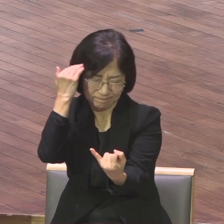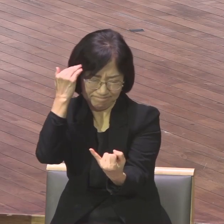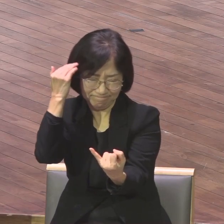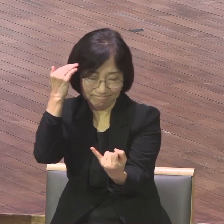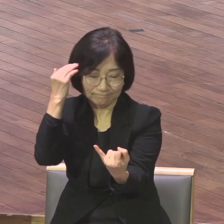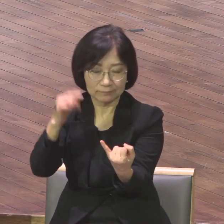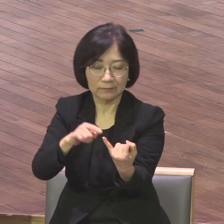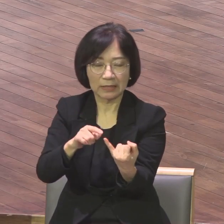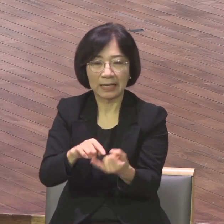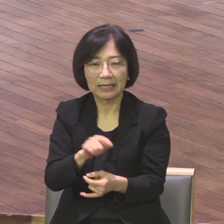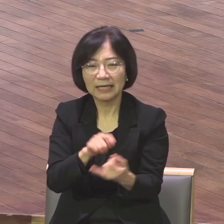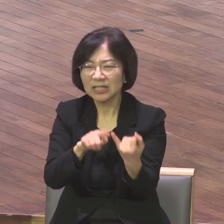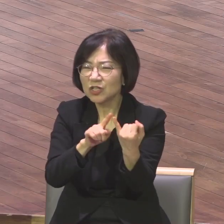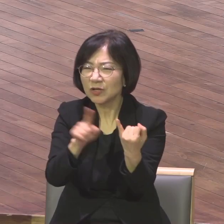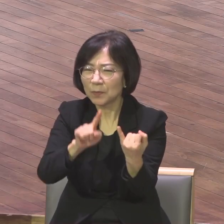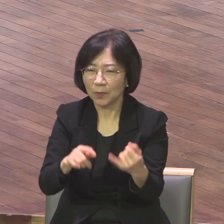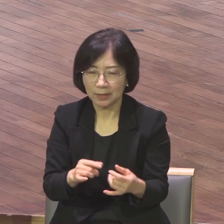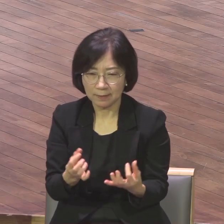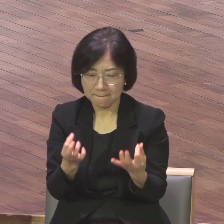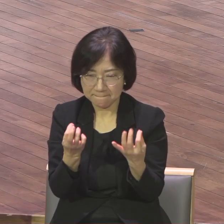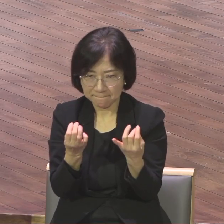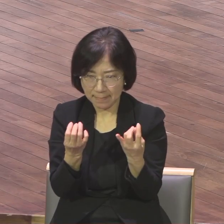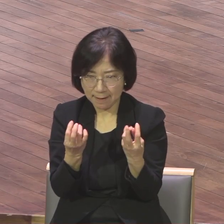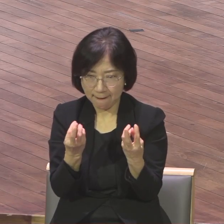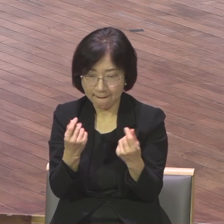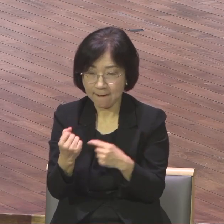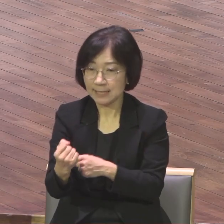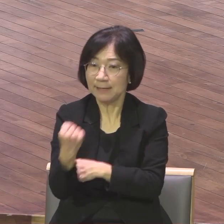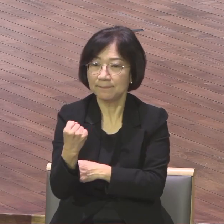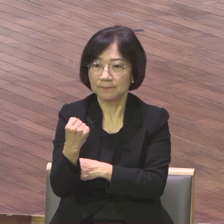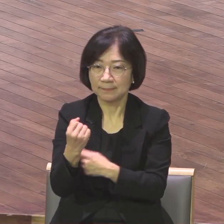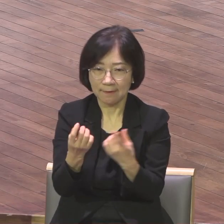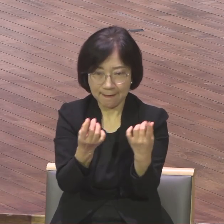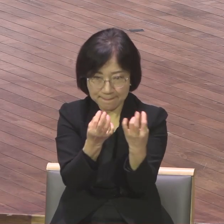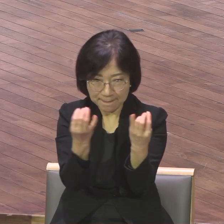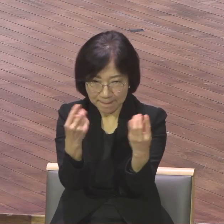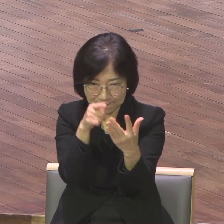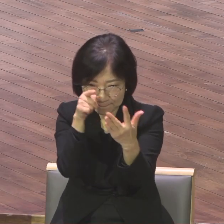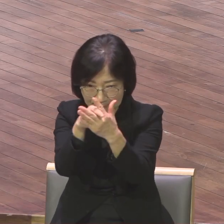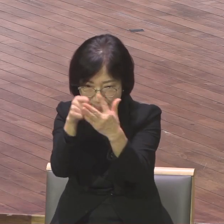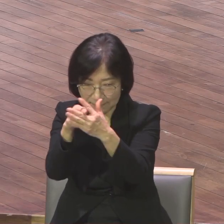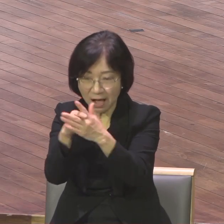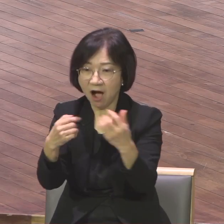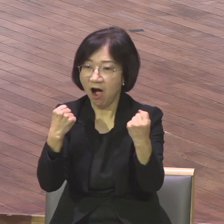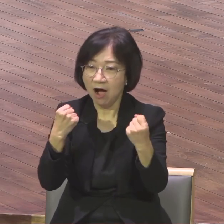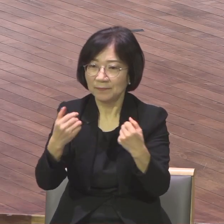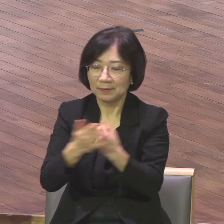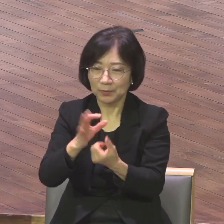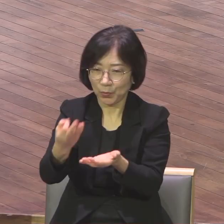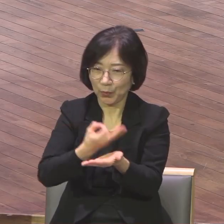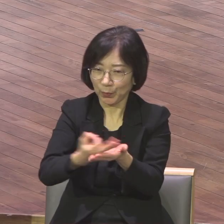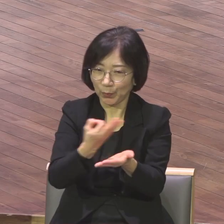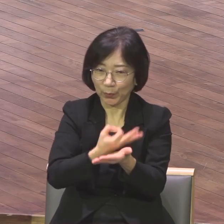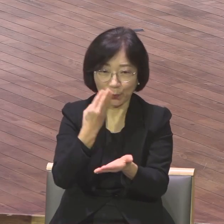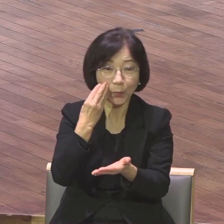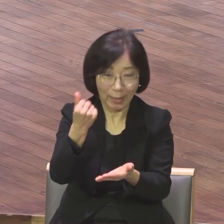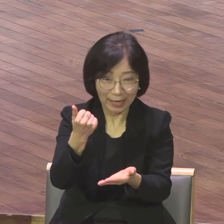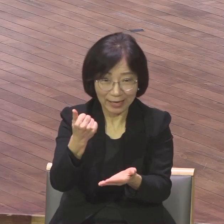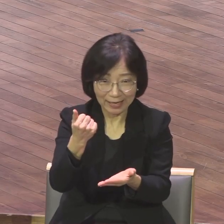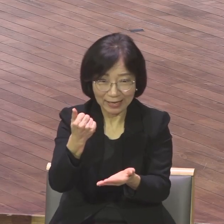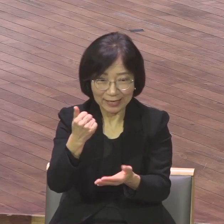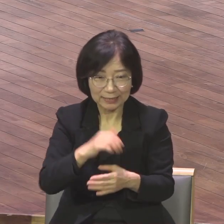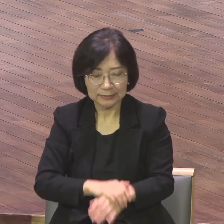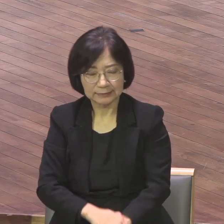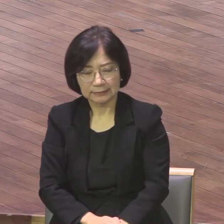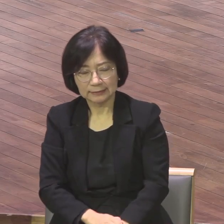고쳐버리면 이 뒤가 어떻게 된 거 바울도 알아요. 이 여자 통해서 점치는 이 여자 통해서 귀신 들려 점치는 이 여자 통해서 돈 받아